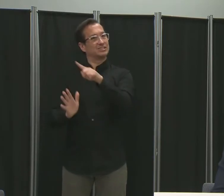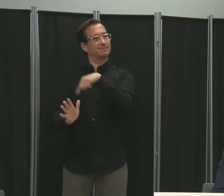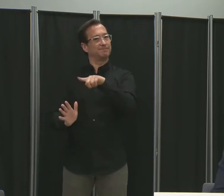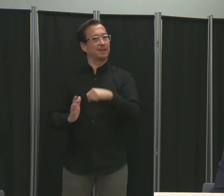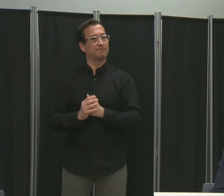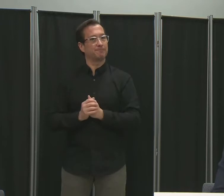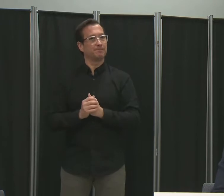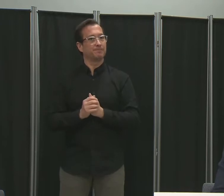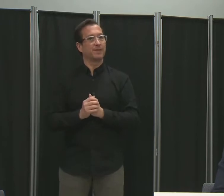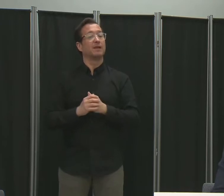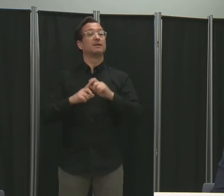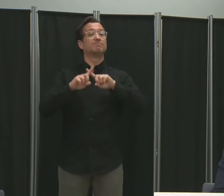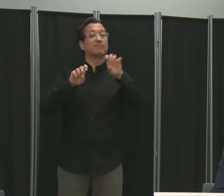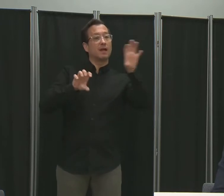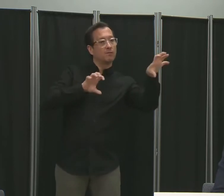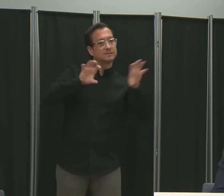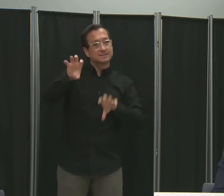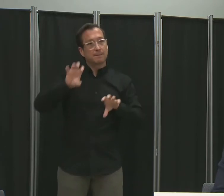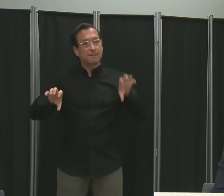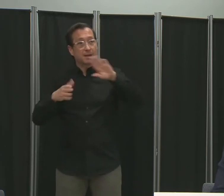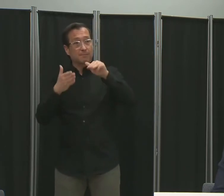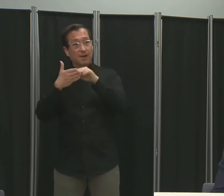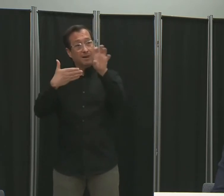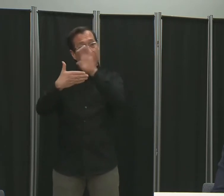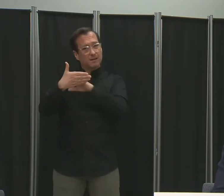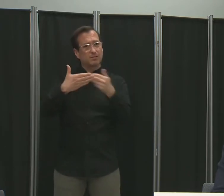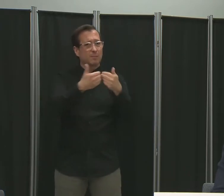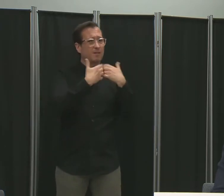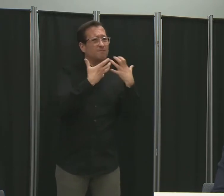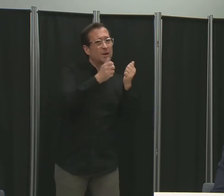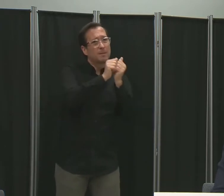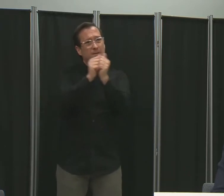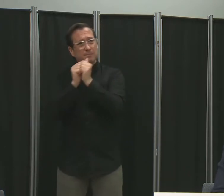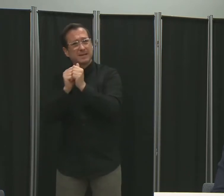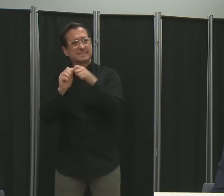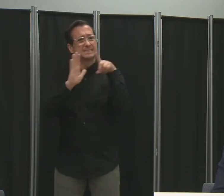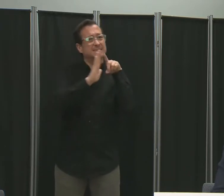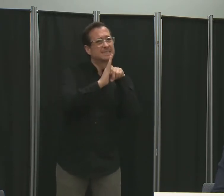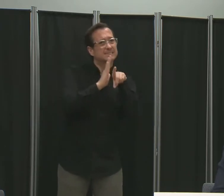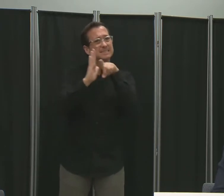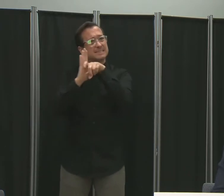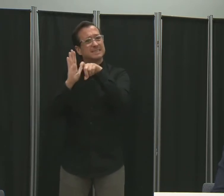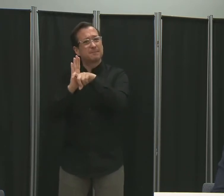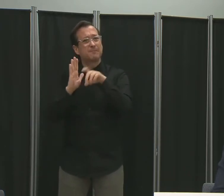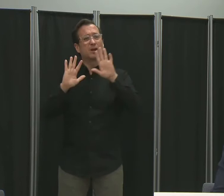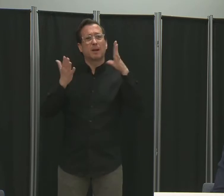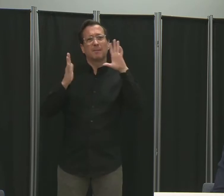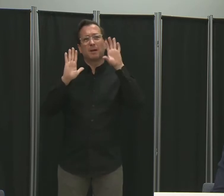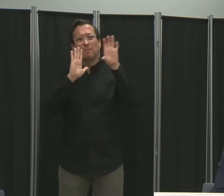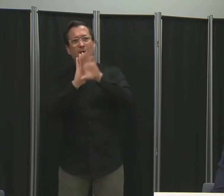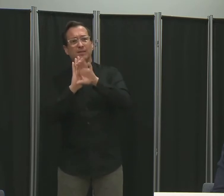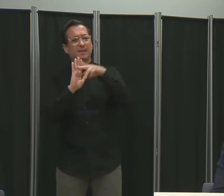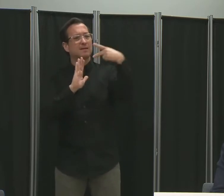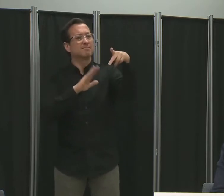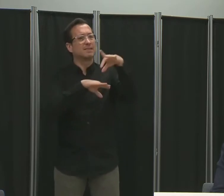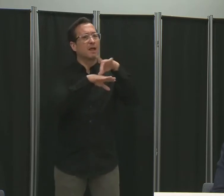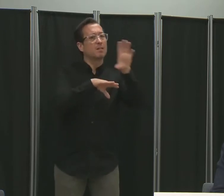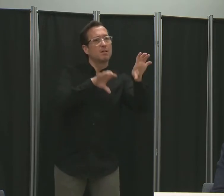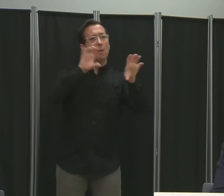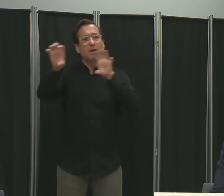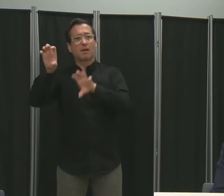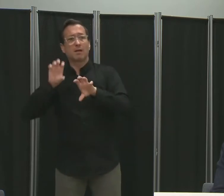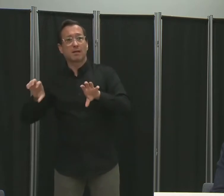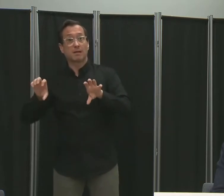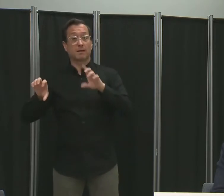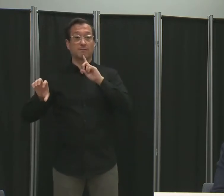partenaires concernant les portraits territoriaux l'action territoriale et on en est très conscient de la